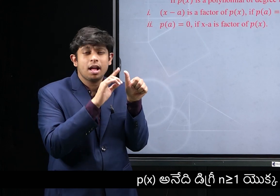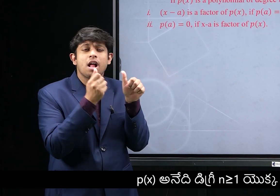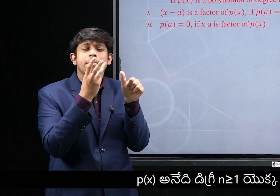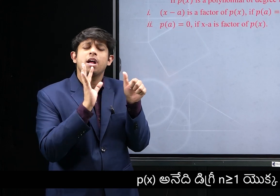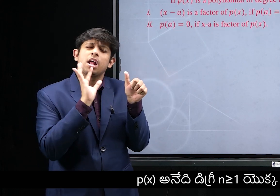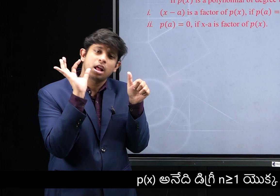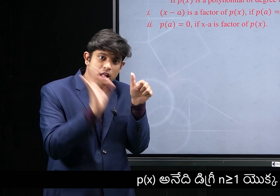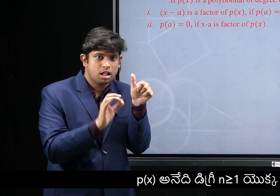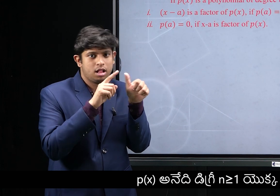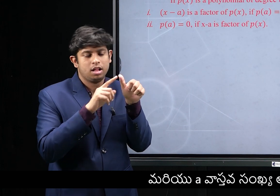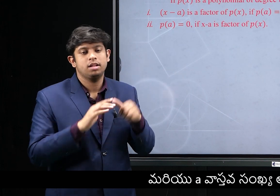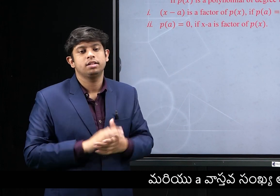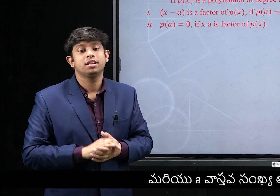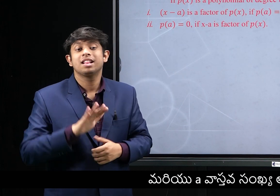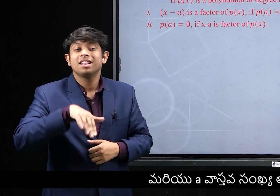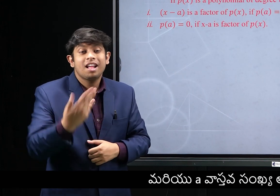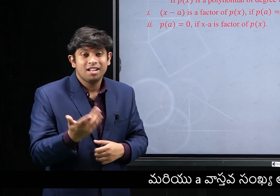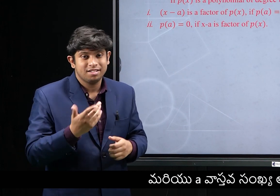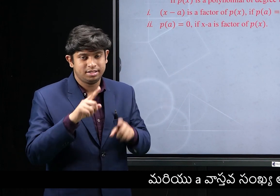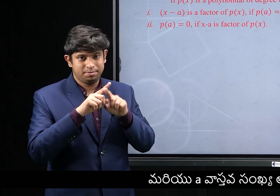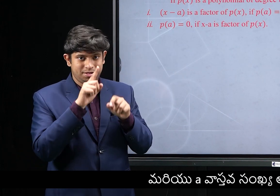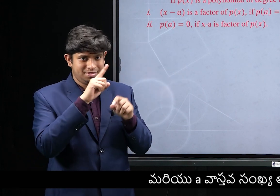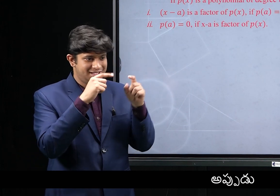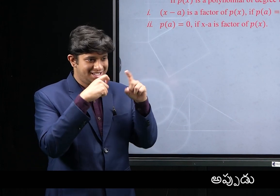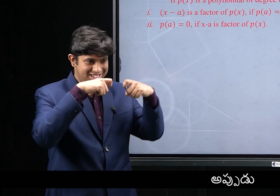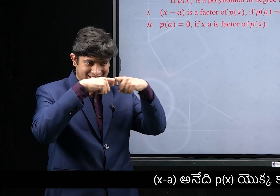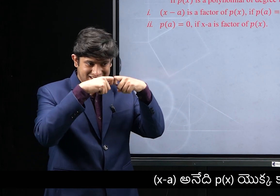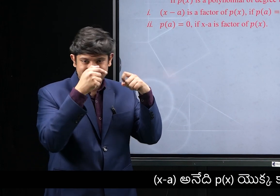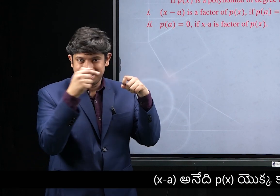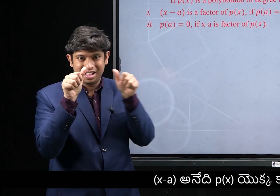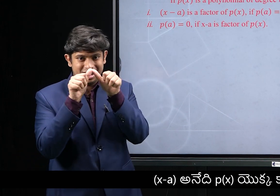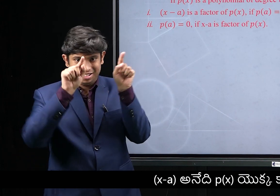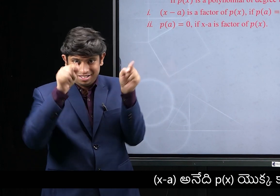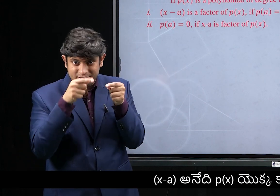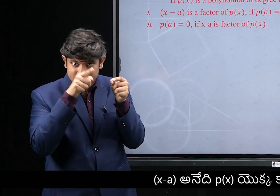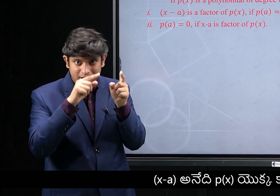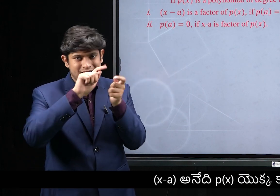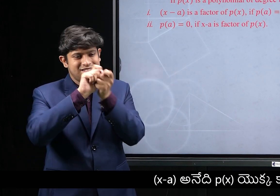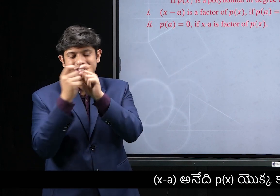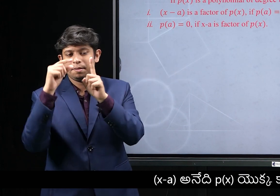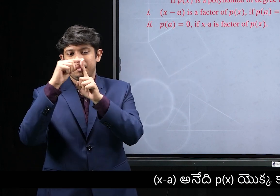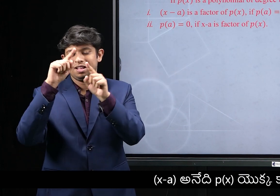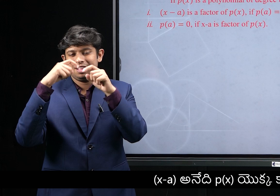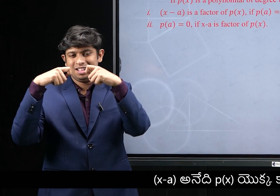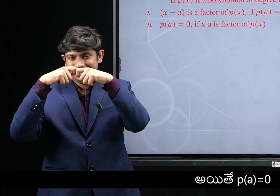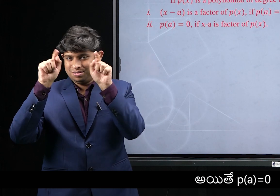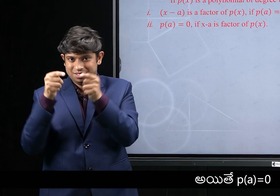n>1 యొక్క బహుపది మరియు a వాస్తవ సంఖ్య అయితే అప్పుడు x - a అనేది px యొక్క కారకం అయితే